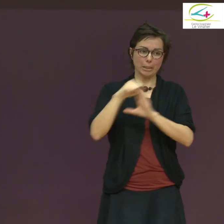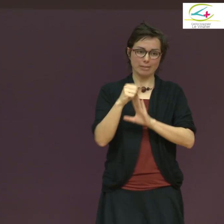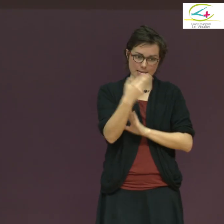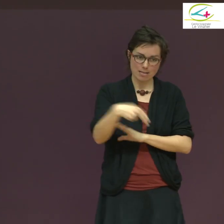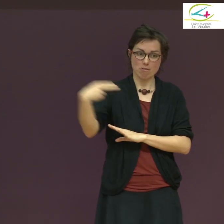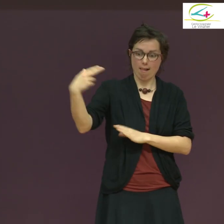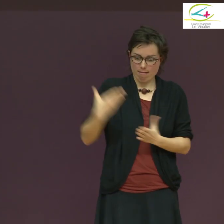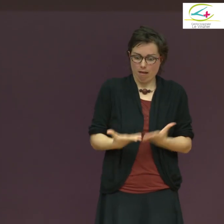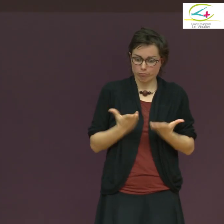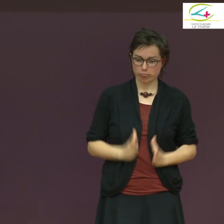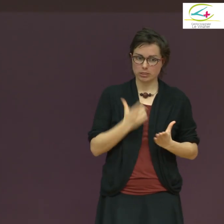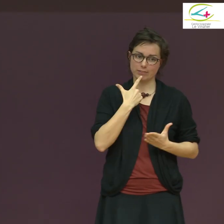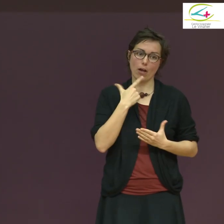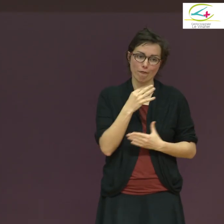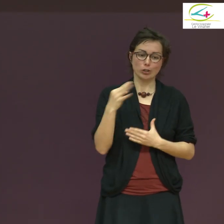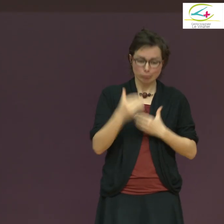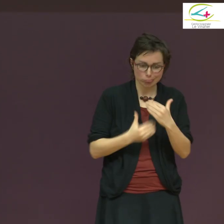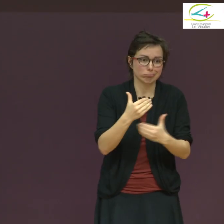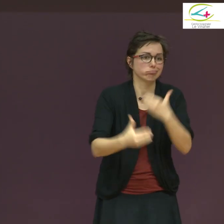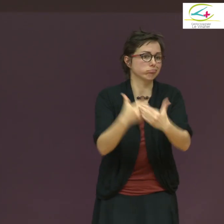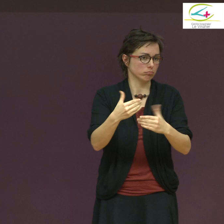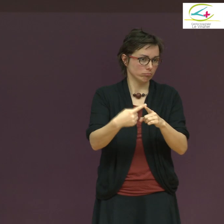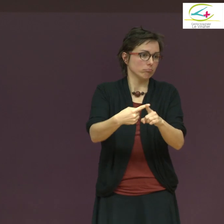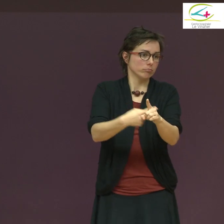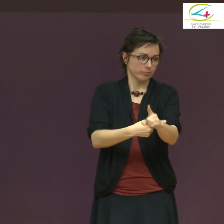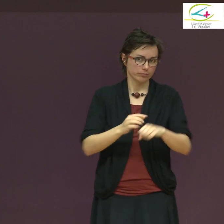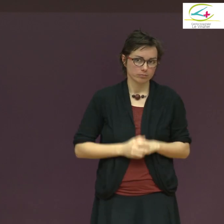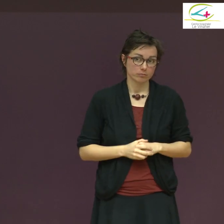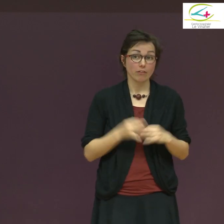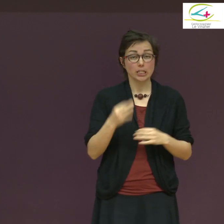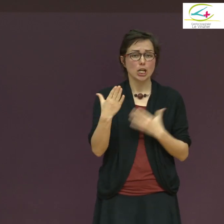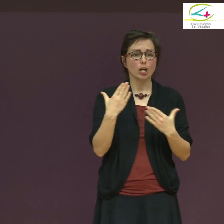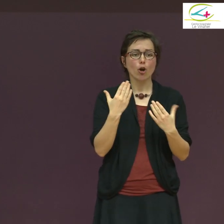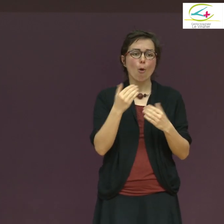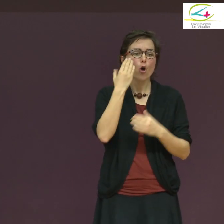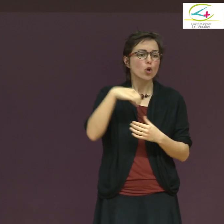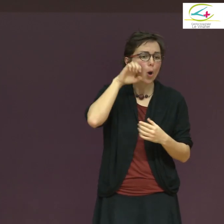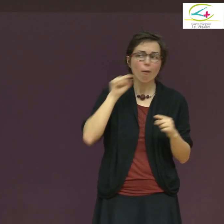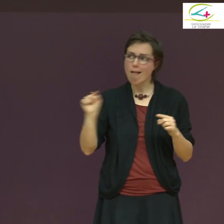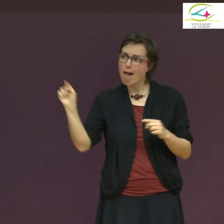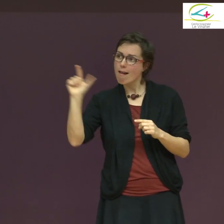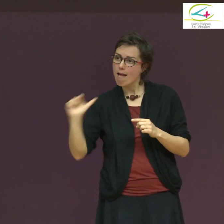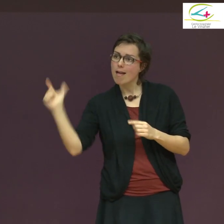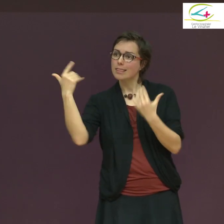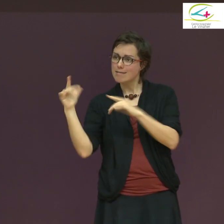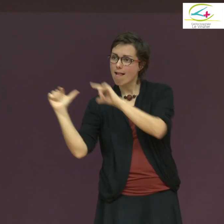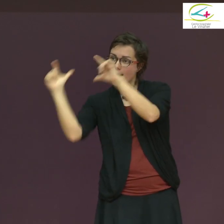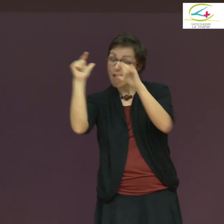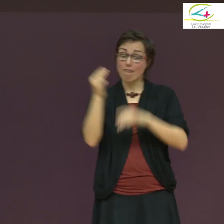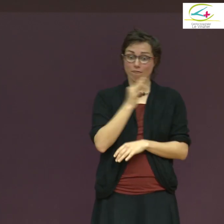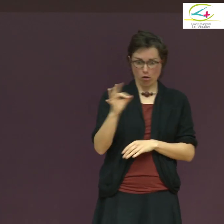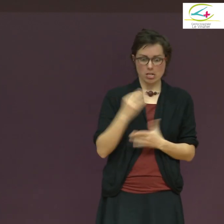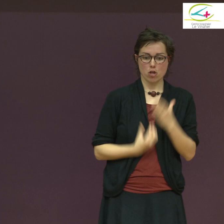choses avancent. À différentes échelles. En tout cas, elle marche chez les voisins, donc espérons que ça marche et c'est un gros impact en